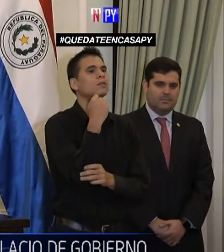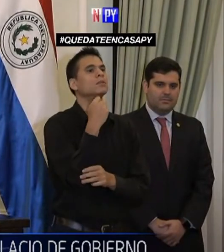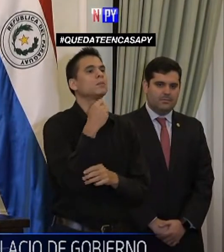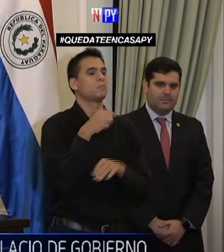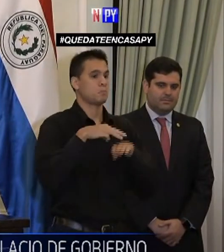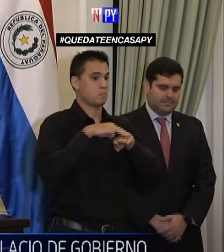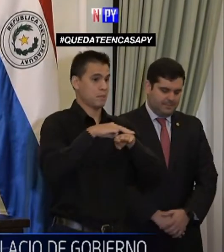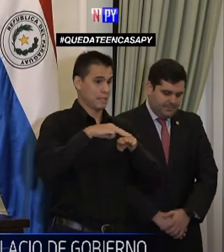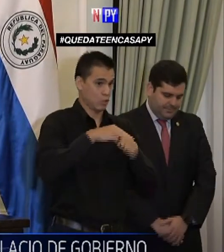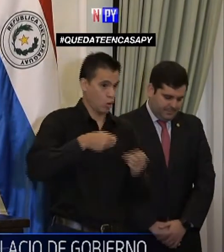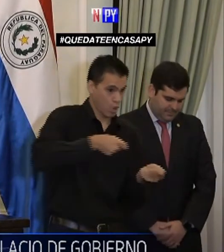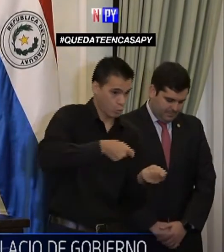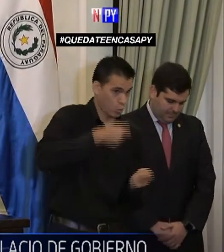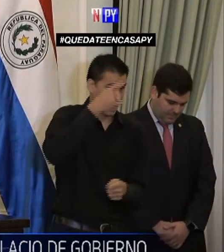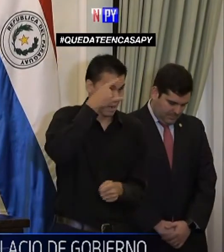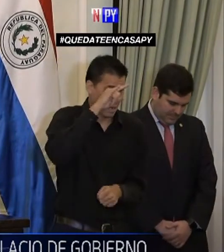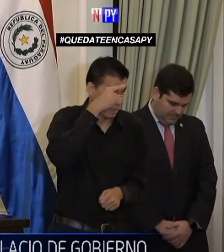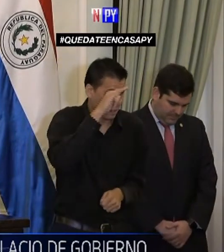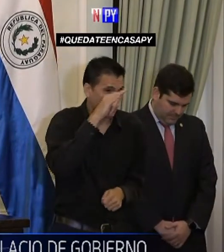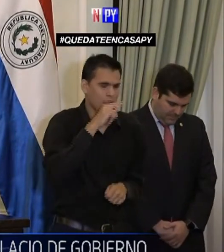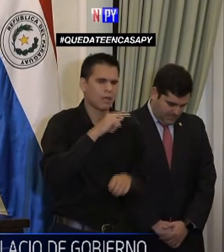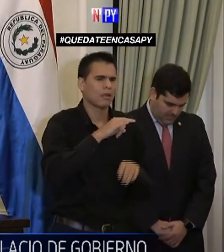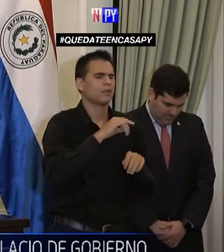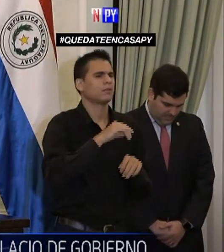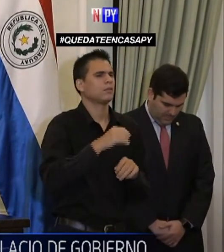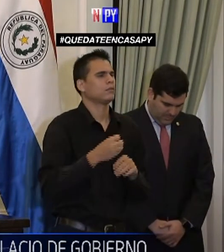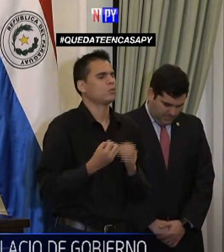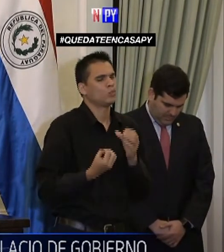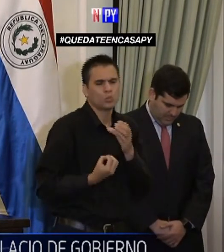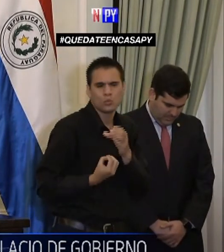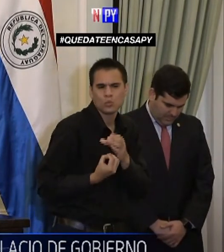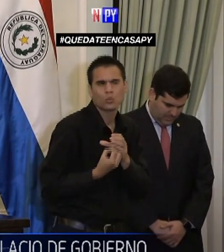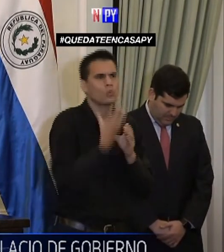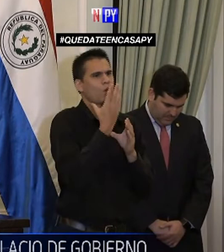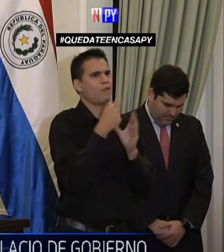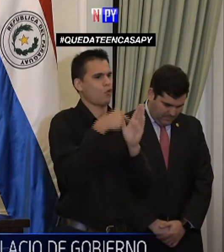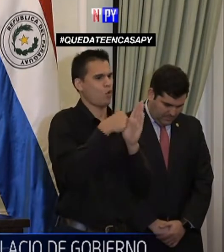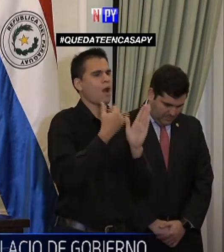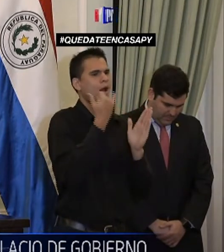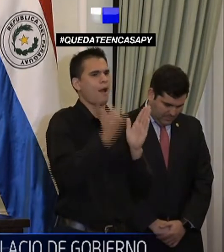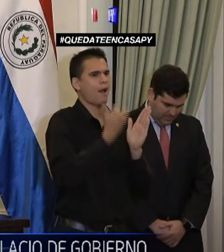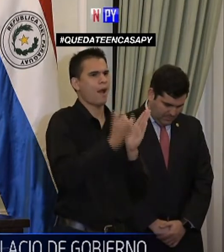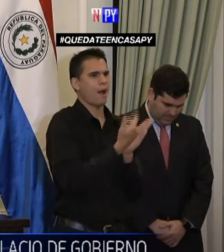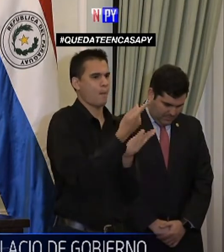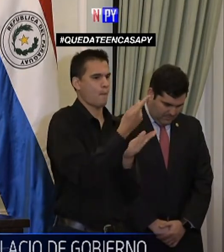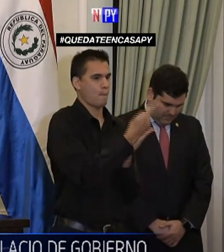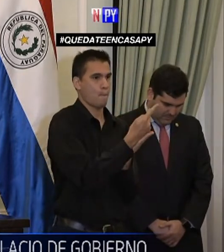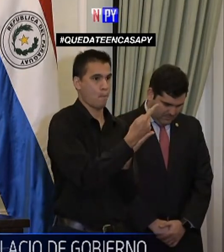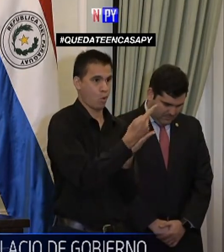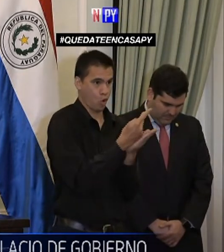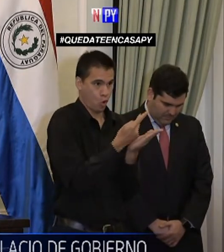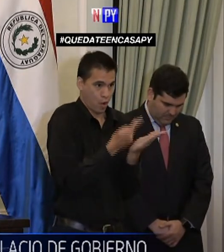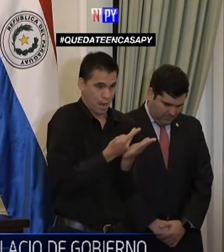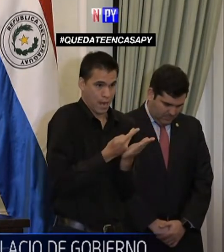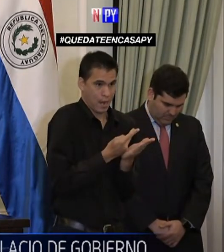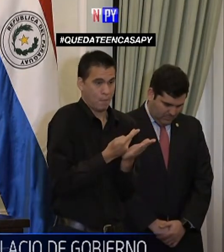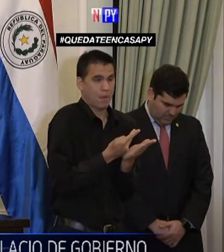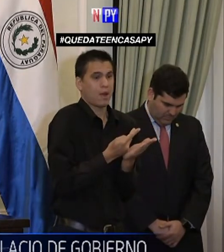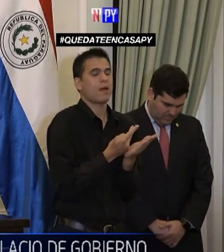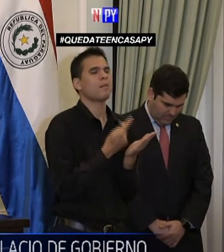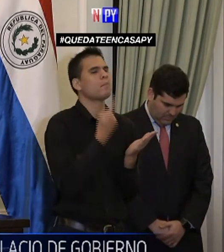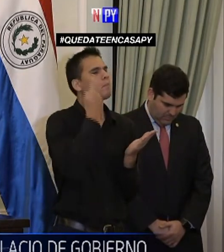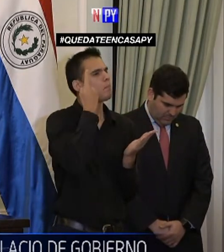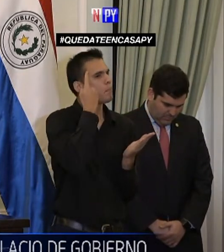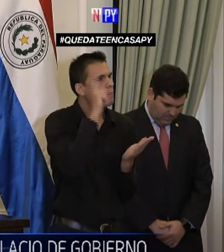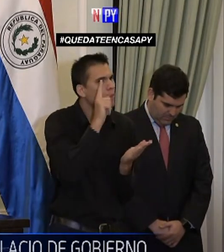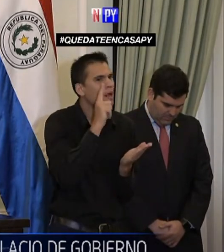hoy, dentro de un programa que va a permitir en los próximos años llegar al